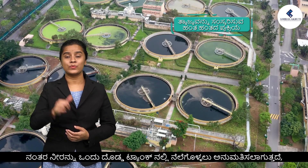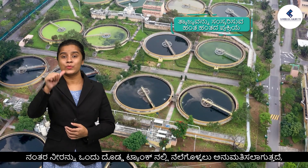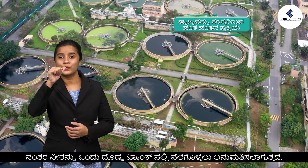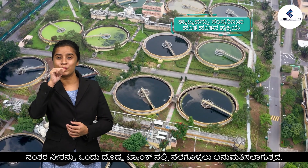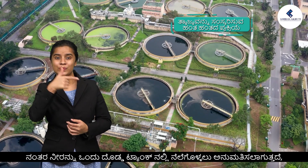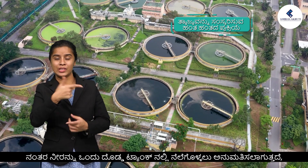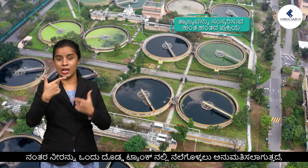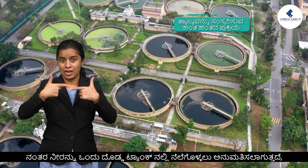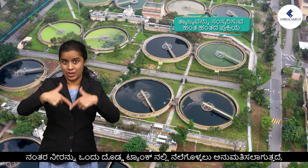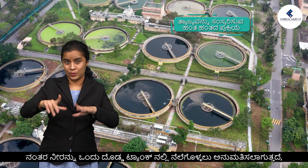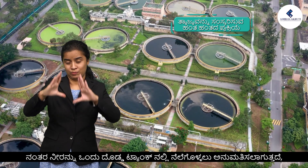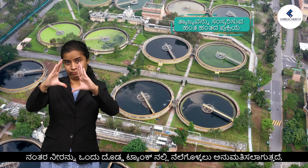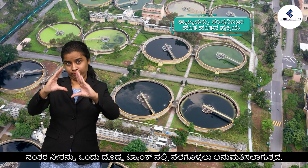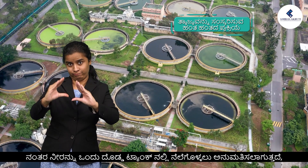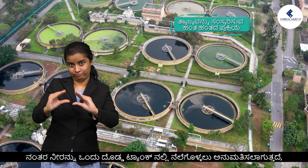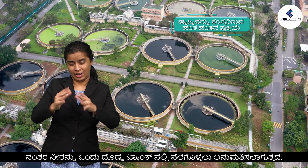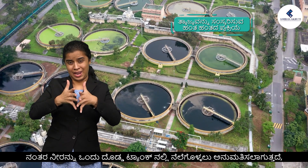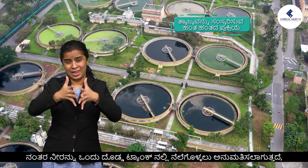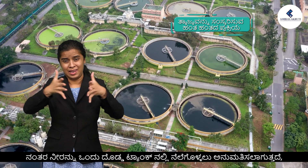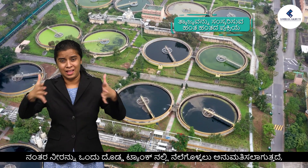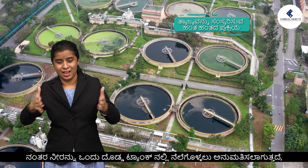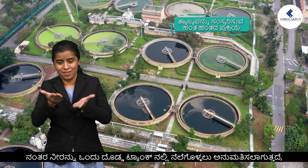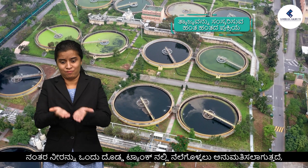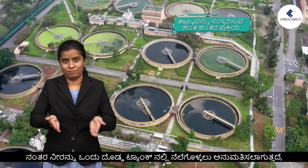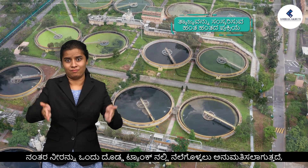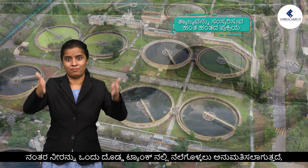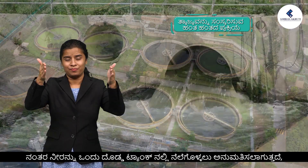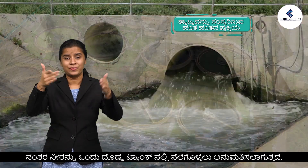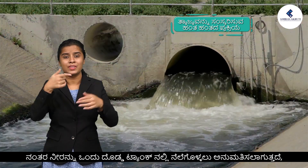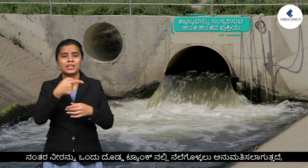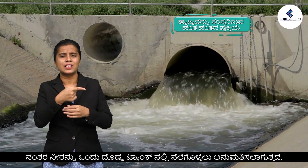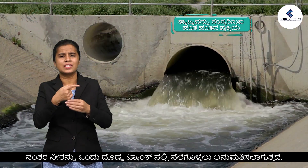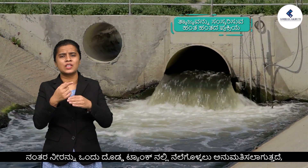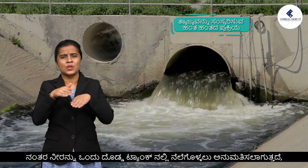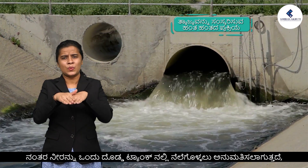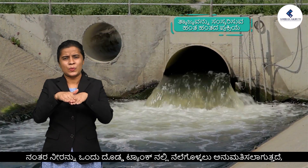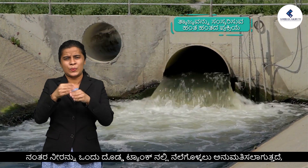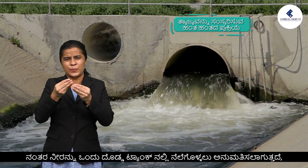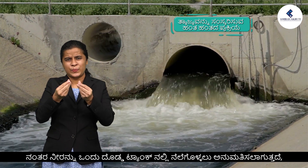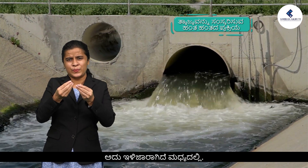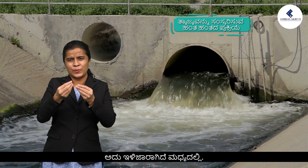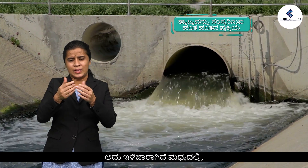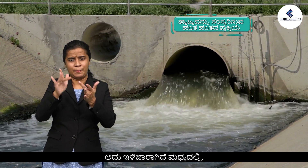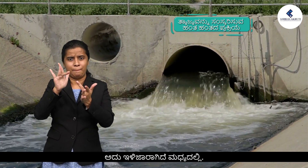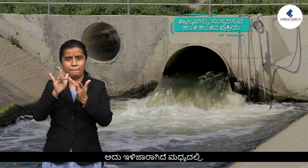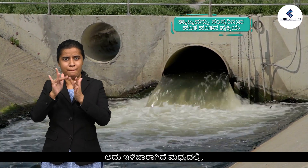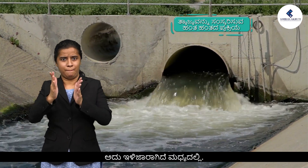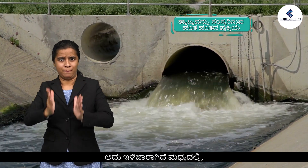ಮೂರು ನಂತರ ನೀರನ್ನು ಒಂದು ದೊಡ್ಡ ಟ್ಯಾಂಕ್ಗಳಲ್ಲಿ ನೆಲೆಗೊಳ್ಳಲು ಅನುಮತಿಸಲಾಗುತ್ತದೆ.